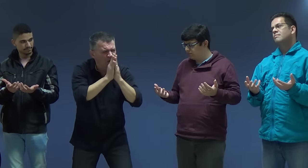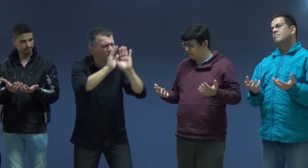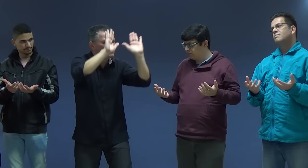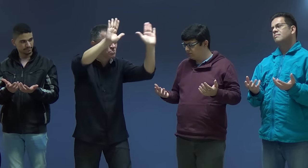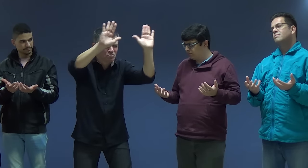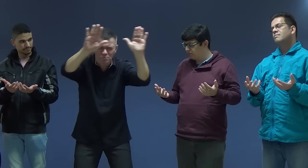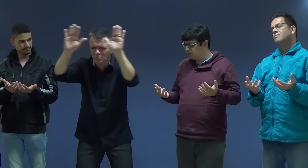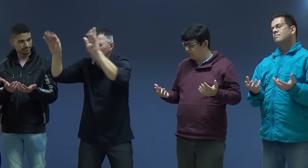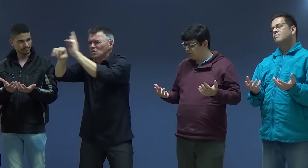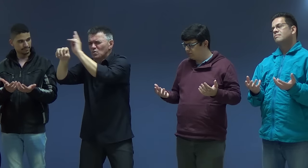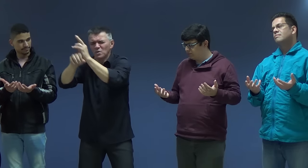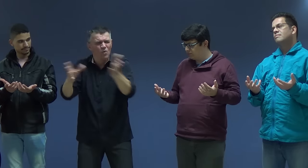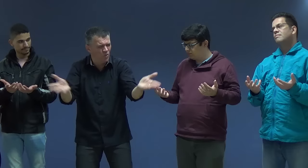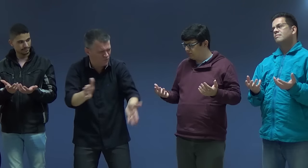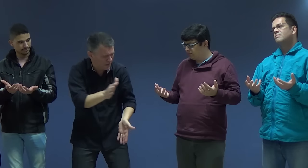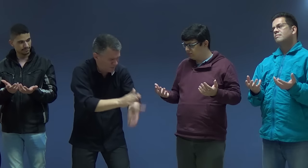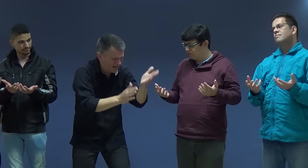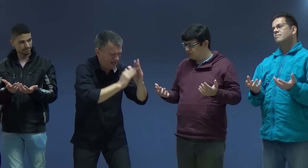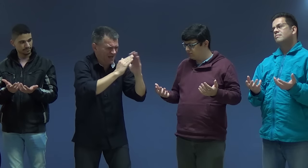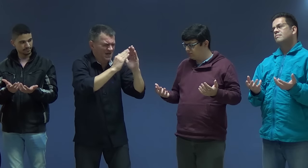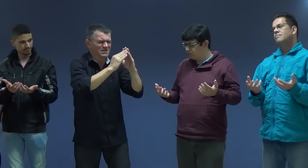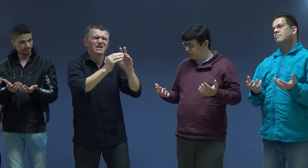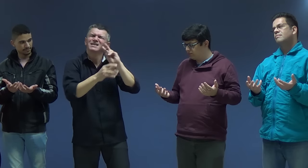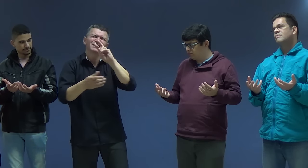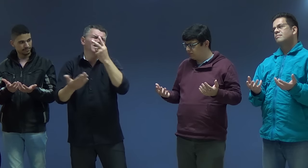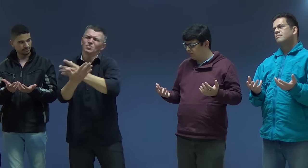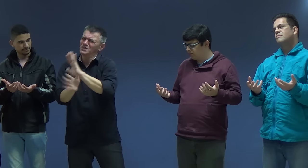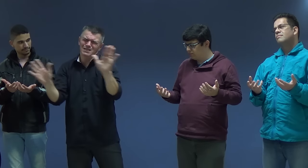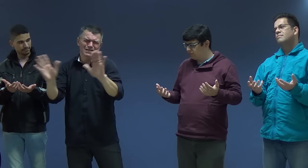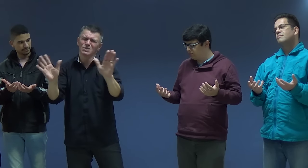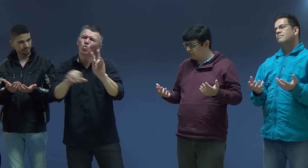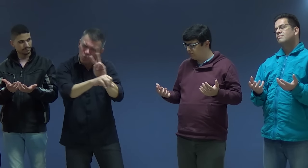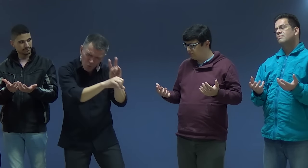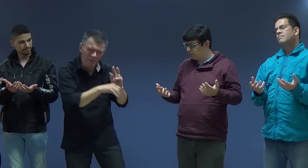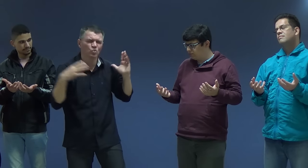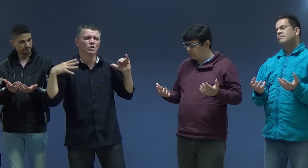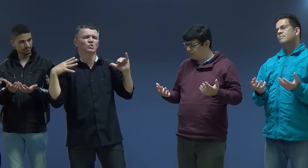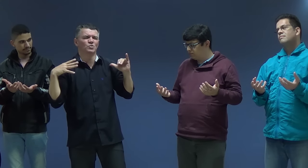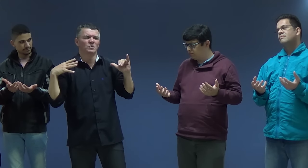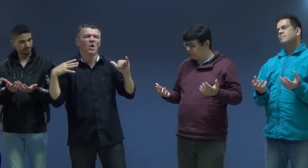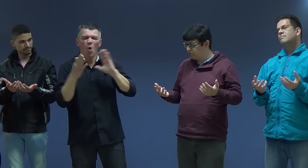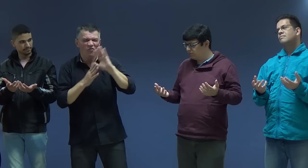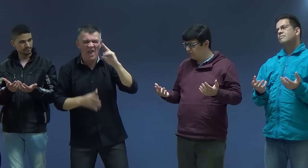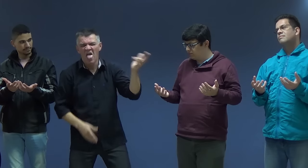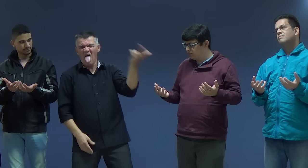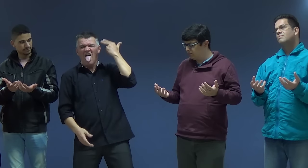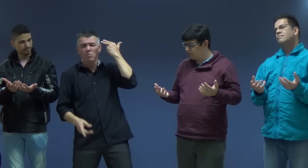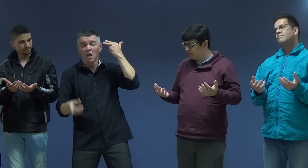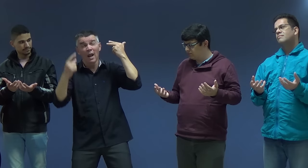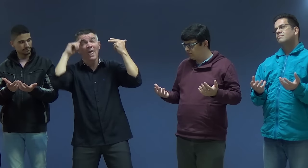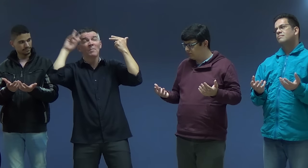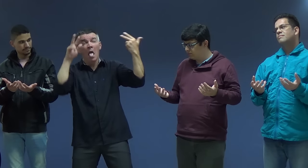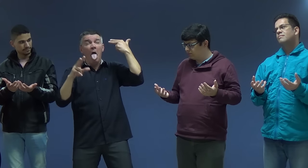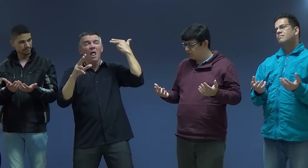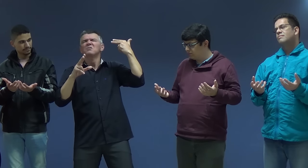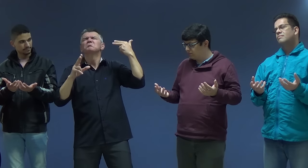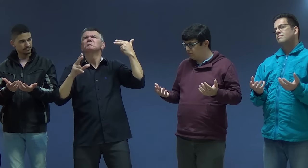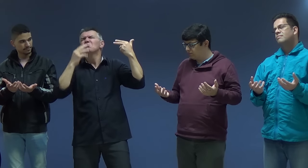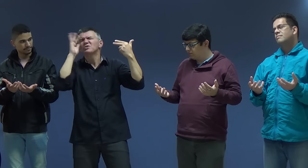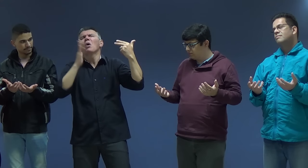em casa, Pai. Abençoe a vida de cada um. Agora cuida do caminho, que nada de errado aconteça. Que Teus anjos